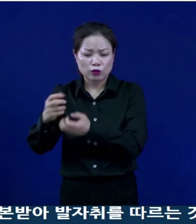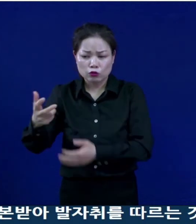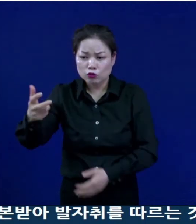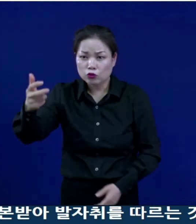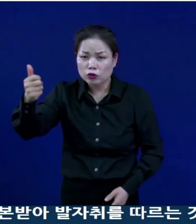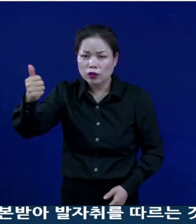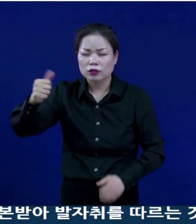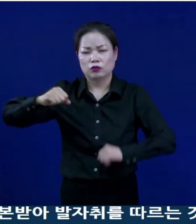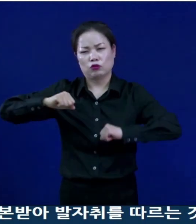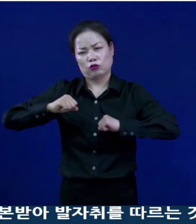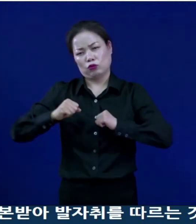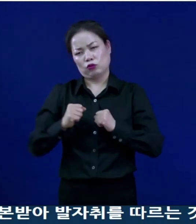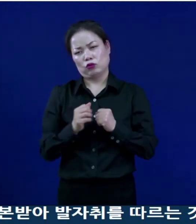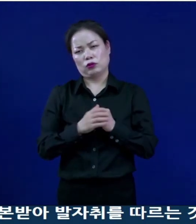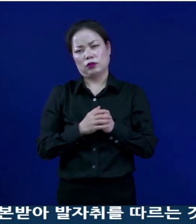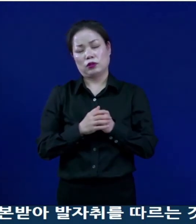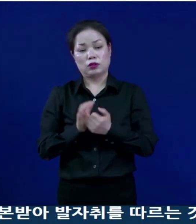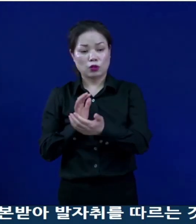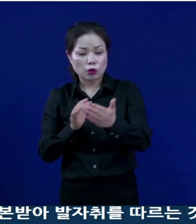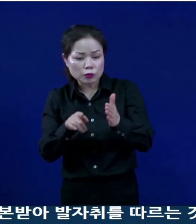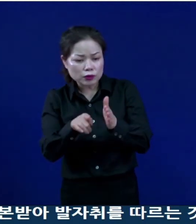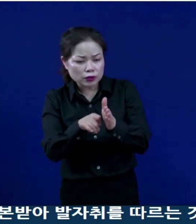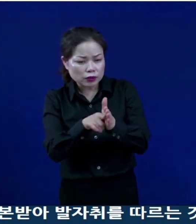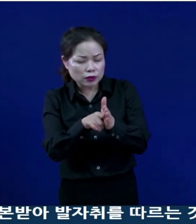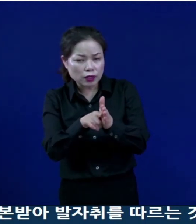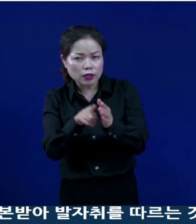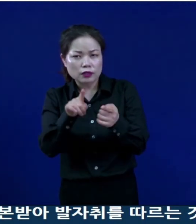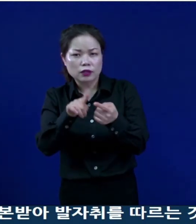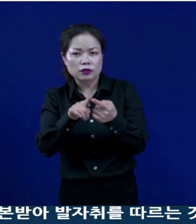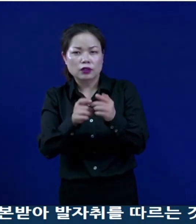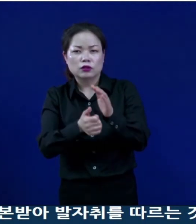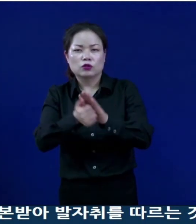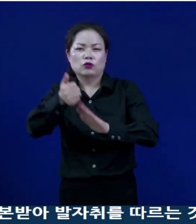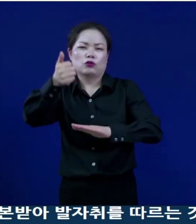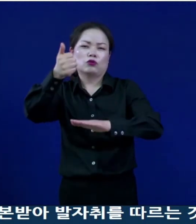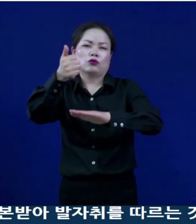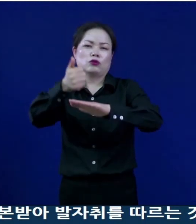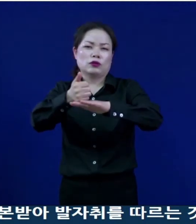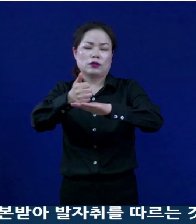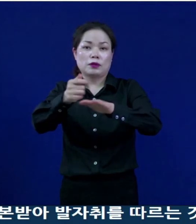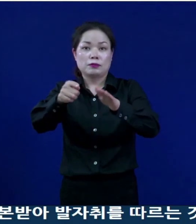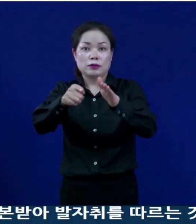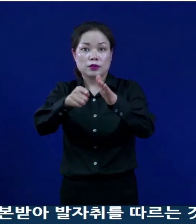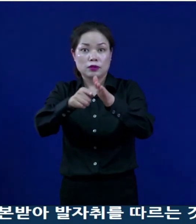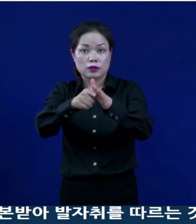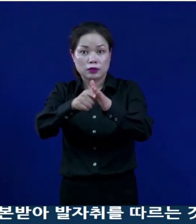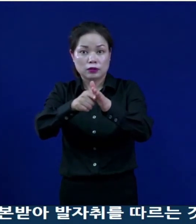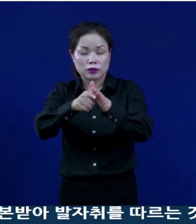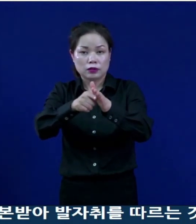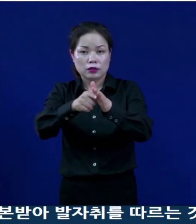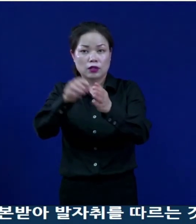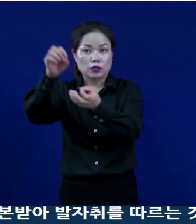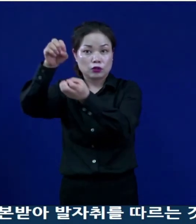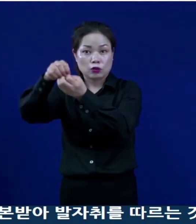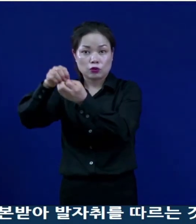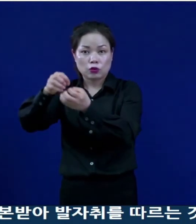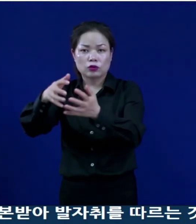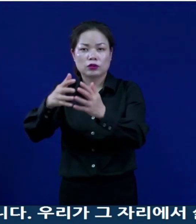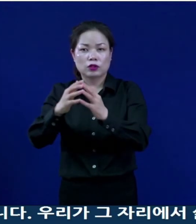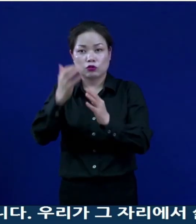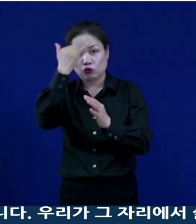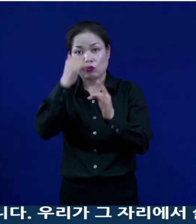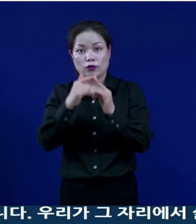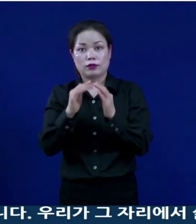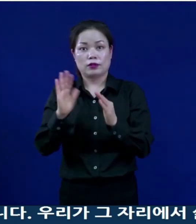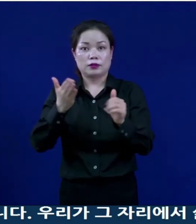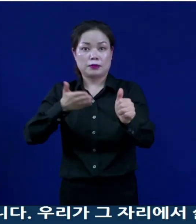주님께 순종하면서 여러분의 신앙의 계승에 성공함으로 믿음의 전통을 세워가는 우리 충영교회가 되기를